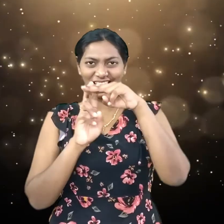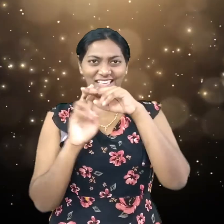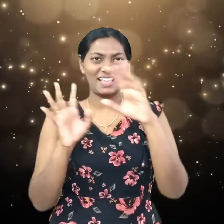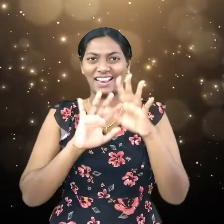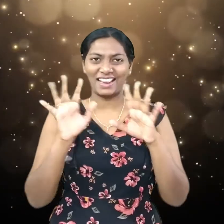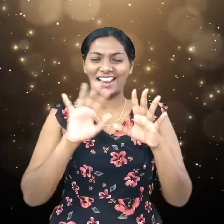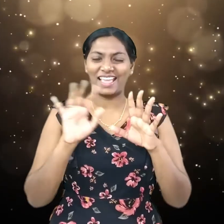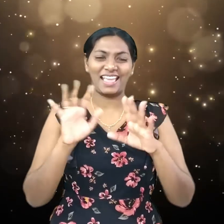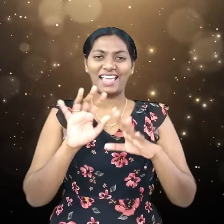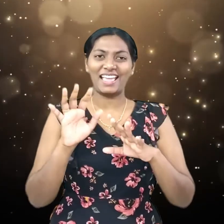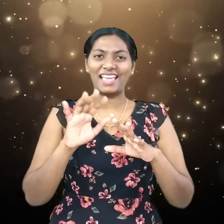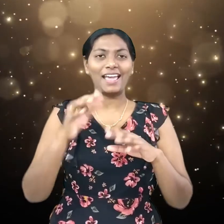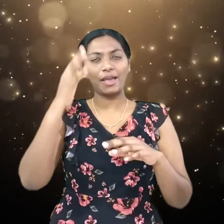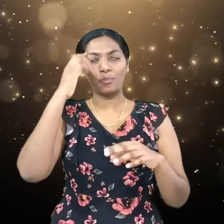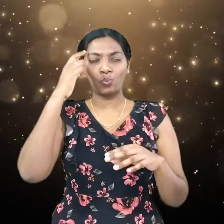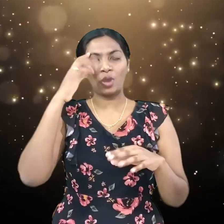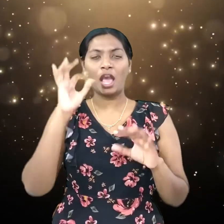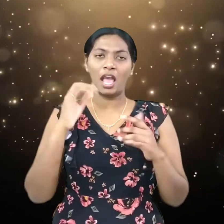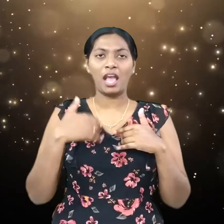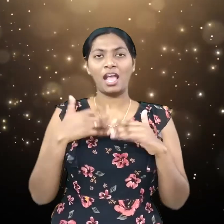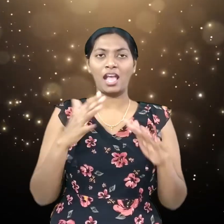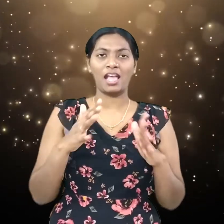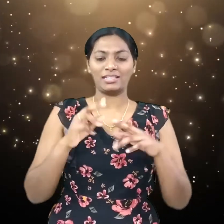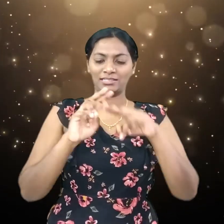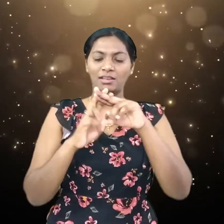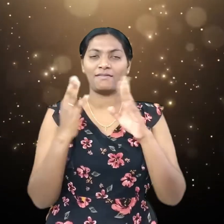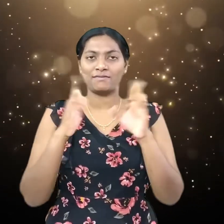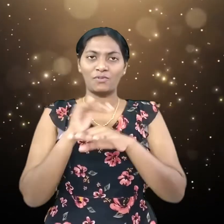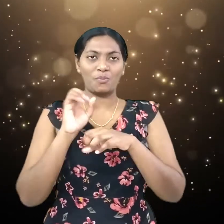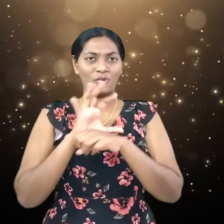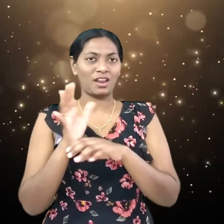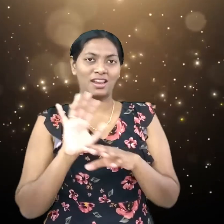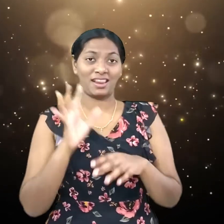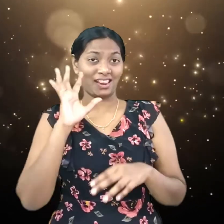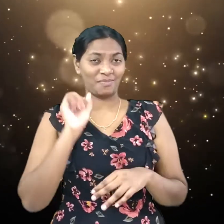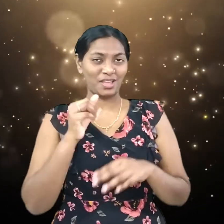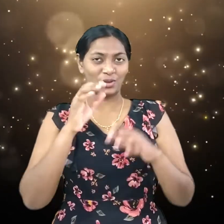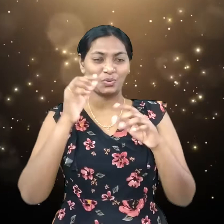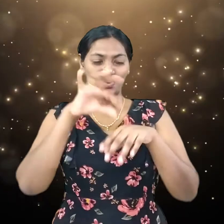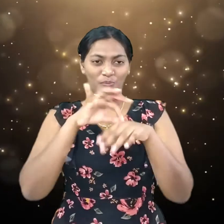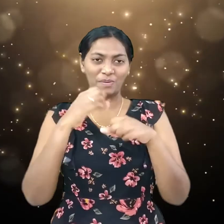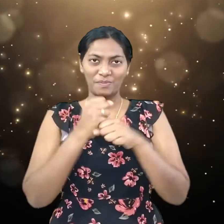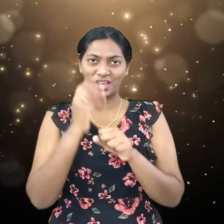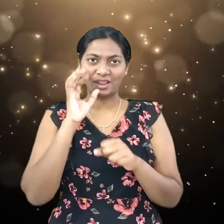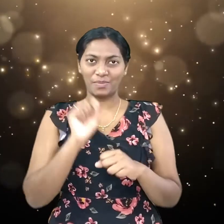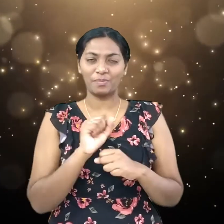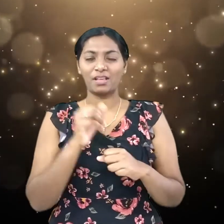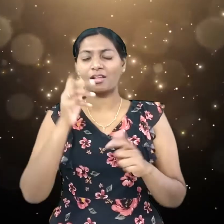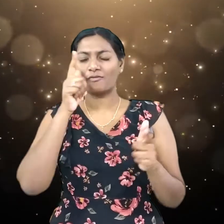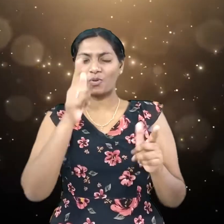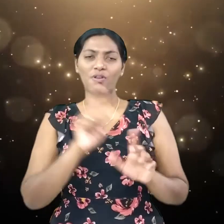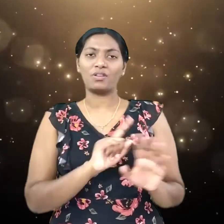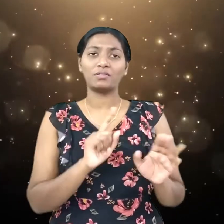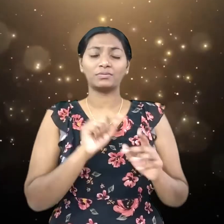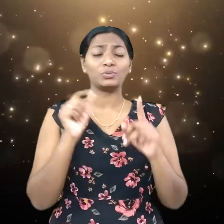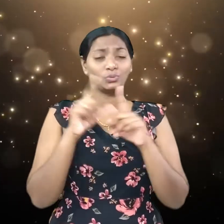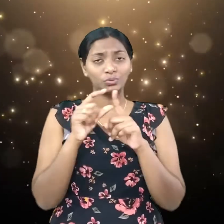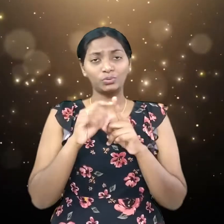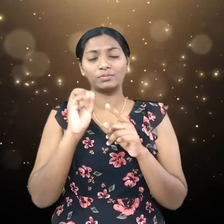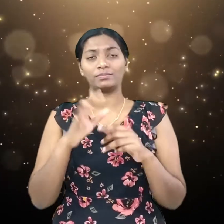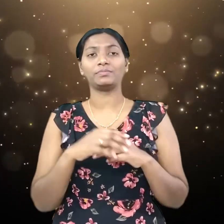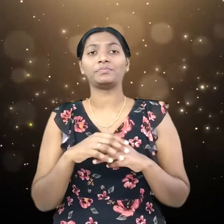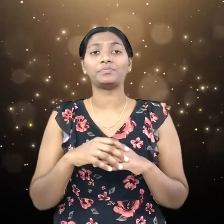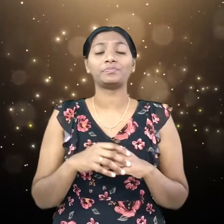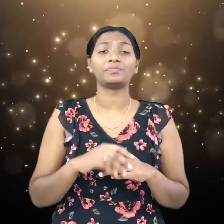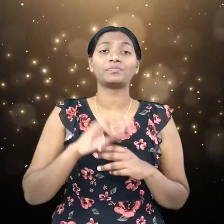ढल गया दिन, हो गई शाम, बुद्धि है हमारे पास। प्रेज़ द लॉर्ड। सही, तो फंस मत जाएगा उसमें और जो आपसे कहा जाए वो कीजिए। उसके